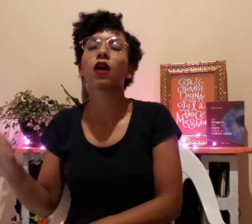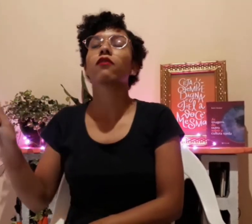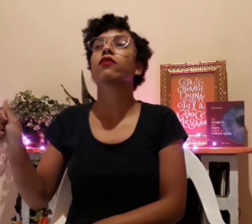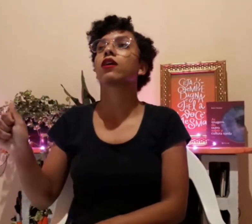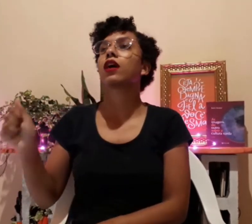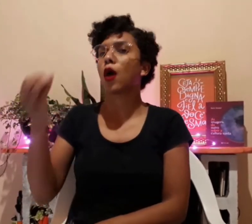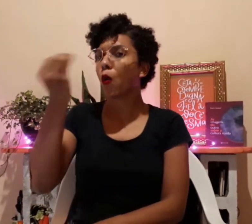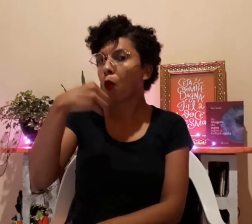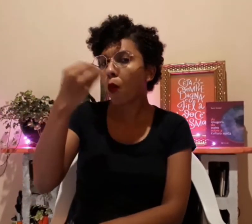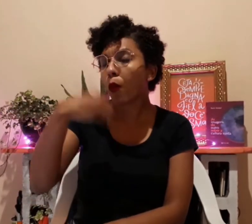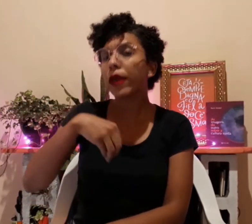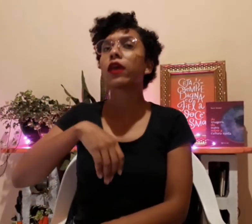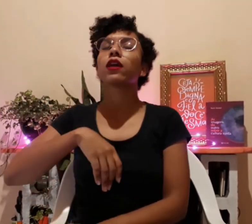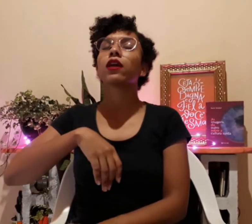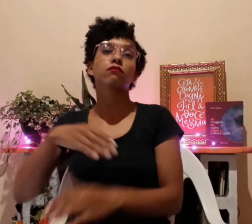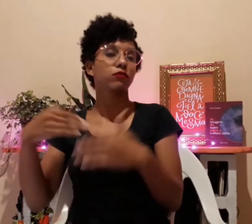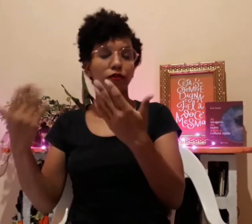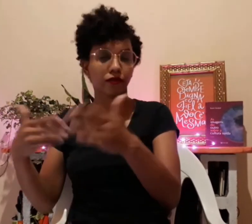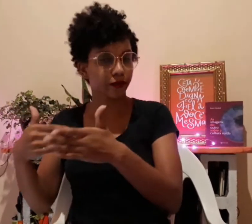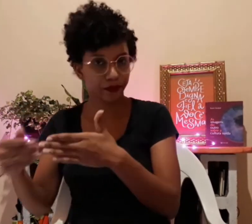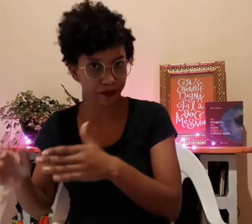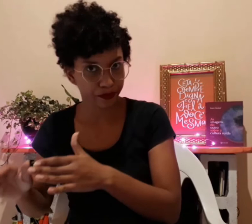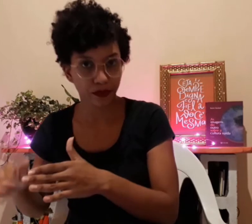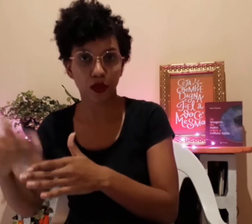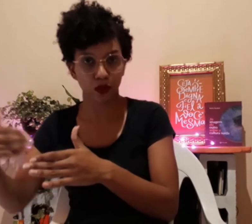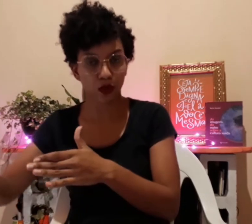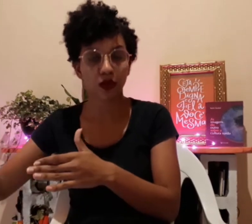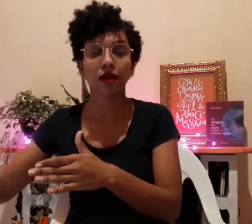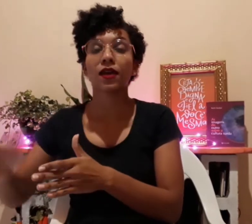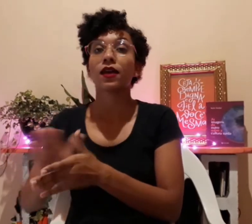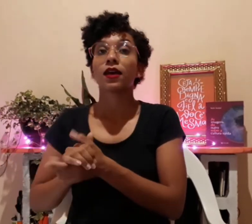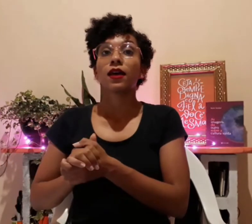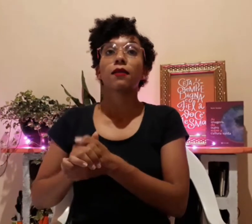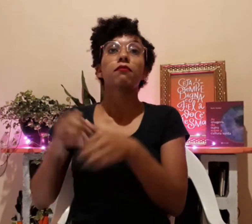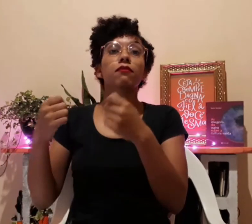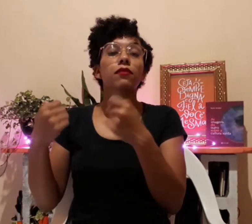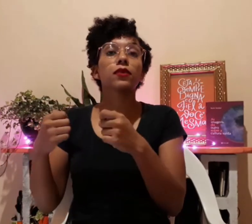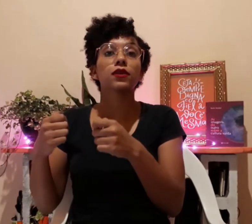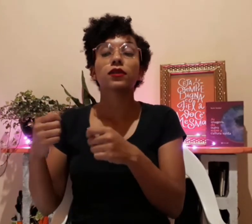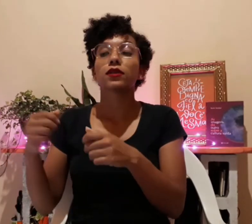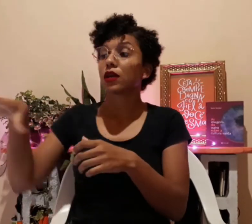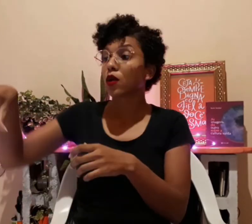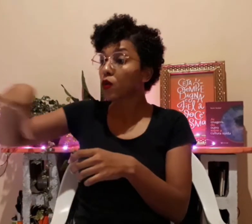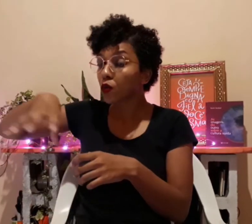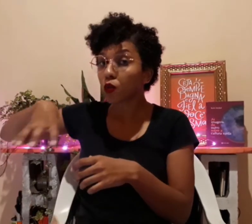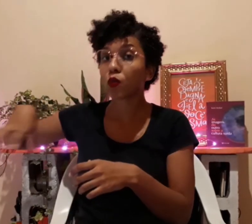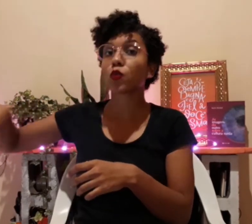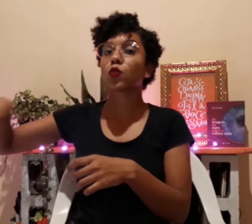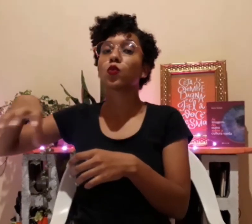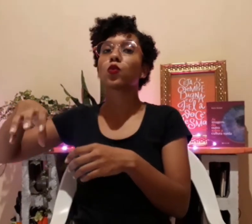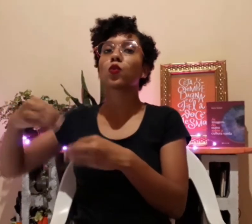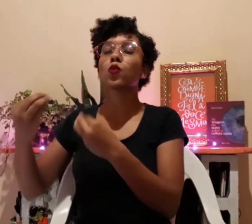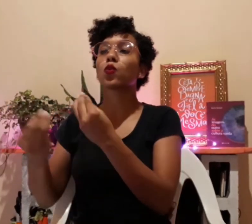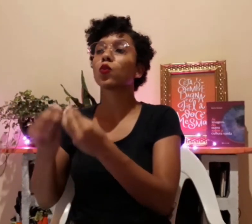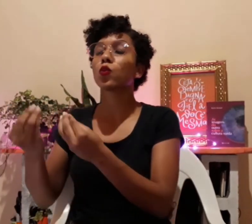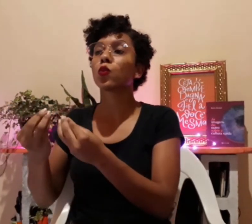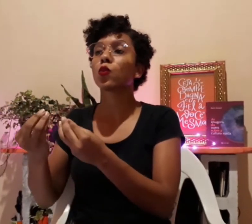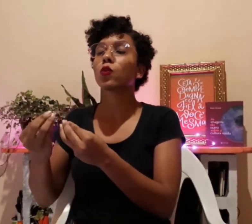negra era uma coisa ruim, enfim, fez parte da história. E esse grupo de